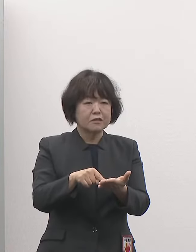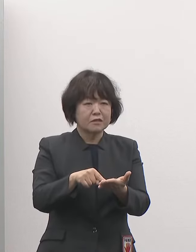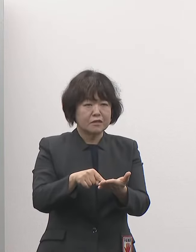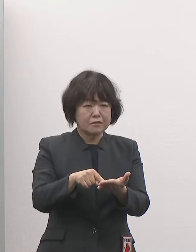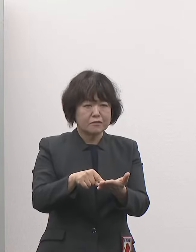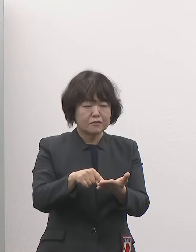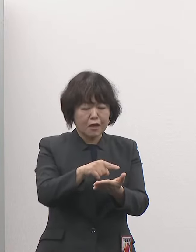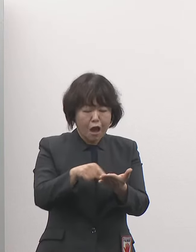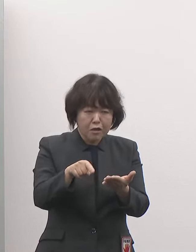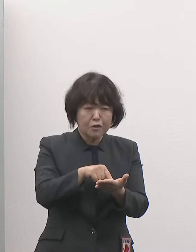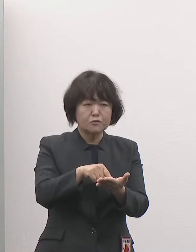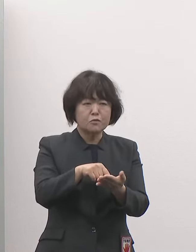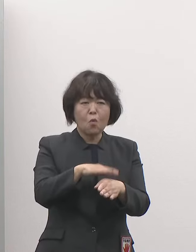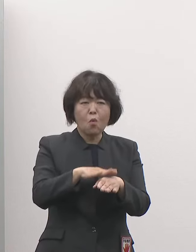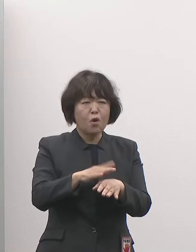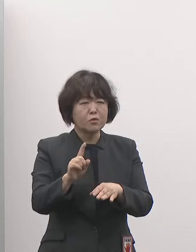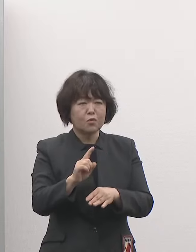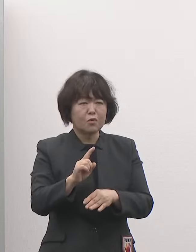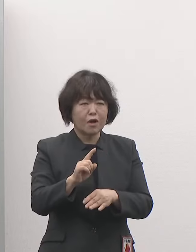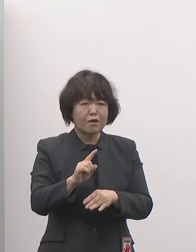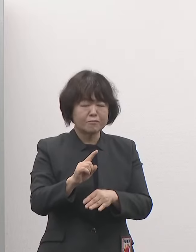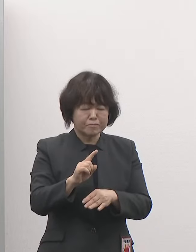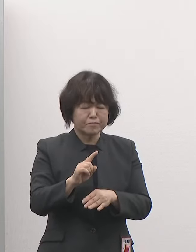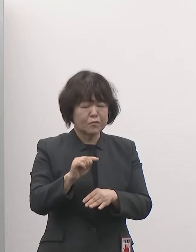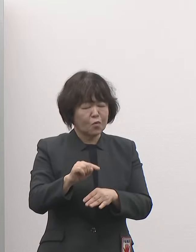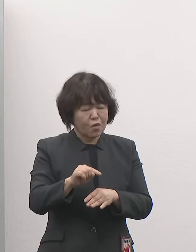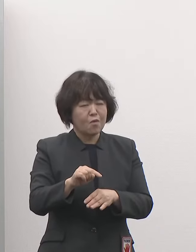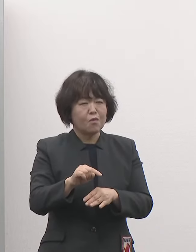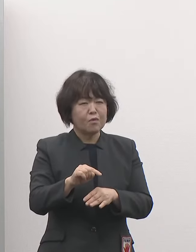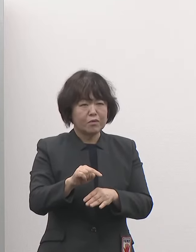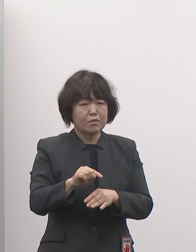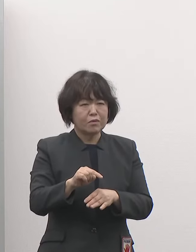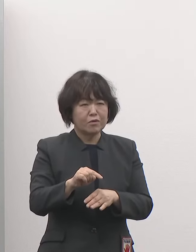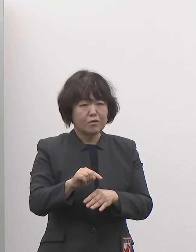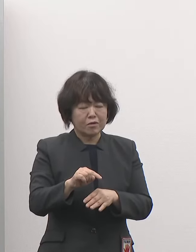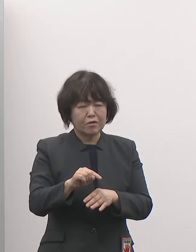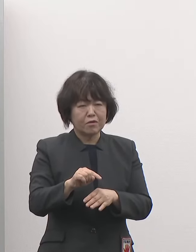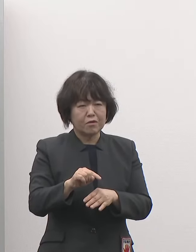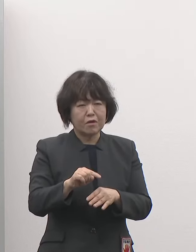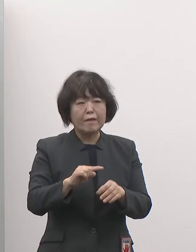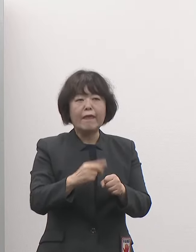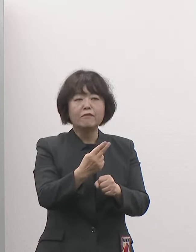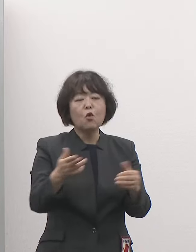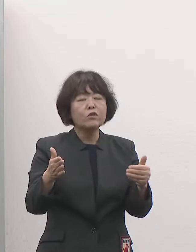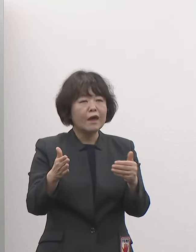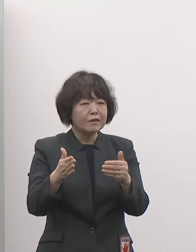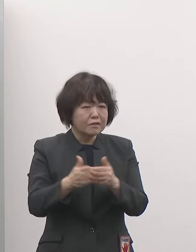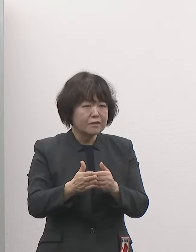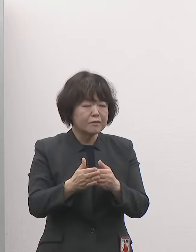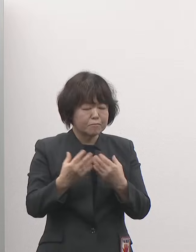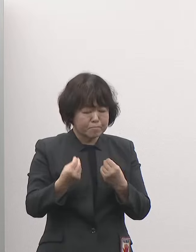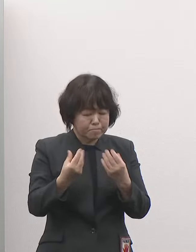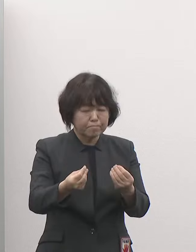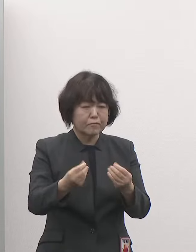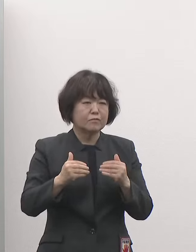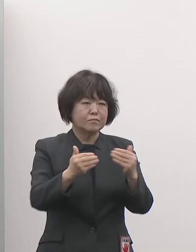いかに解決すべきか、ここの結論を今年度中にぜひしっかりと得ていきたいと思